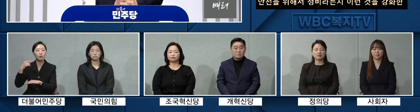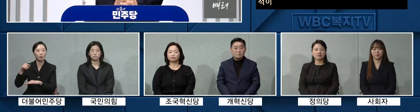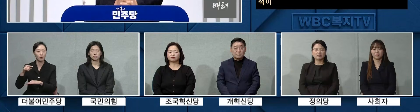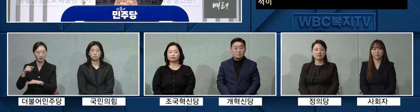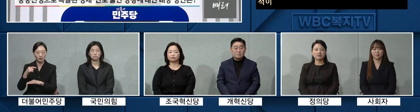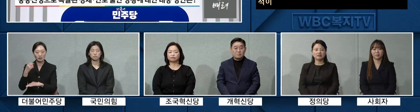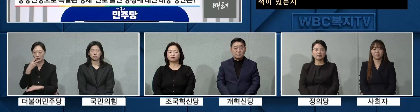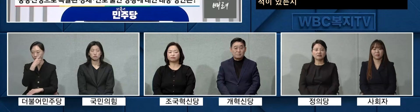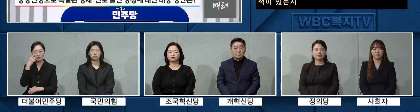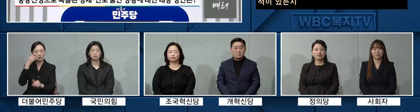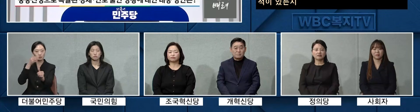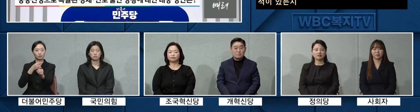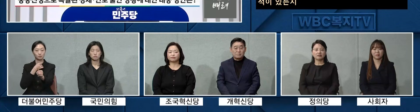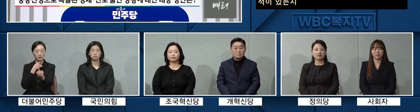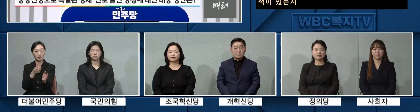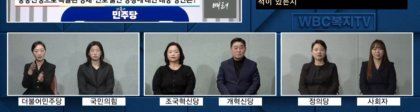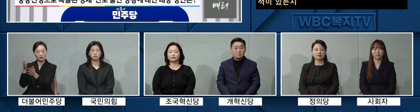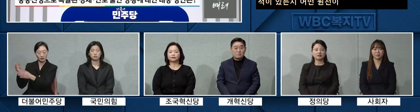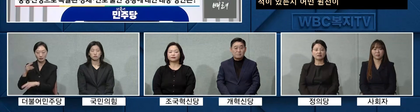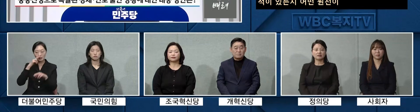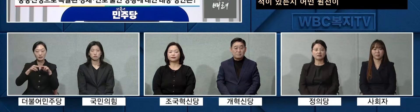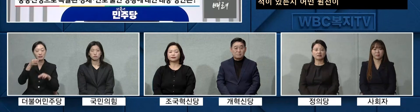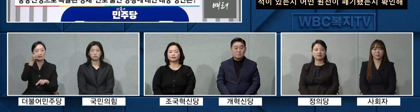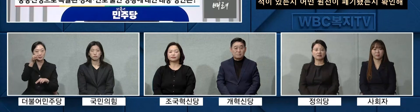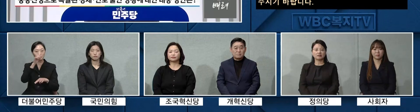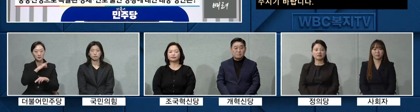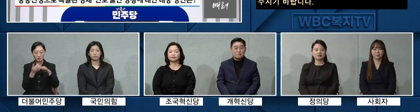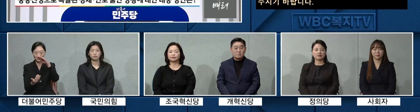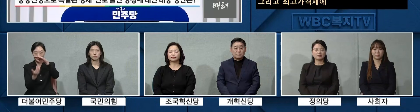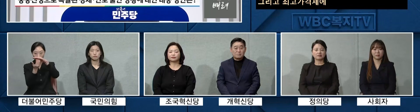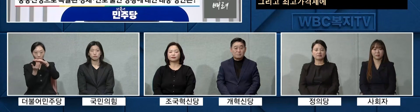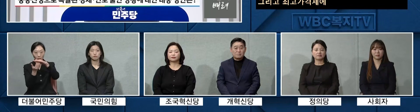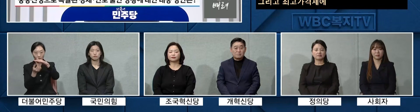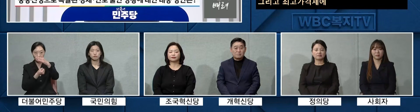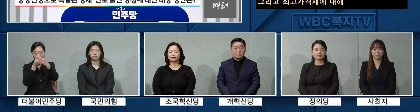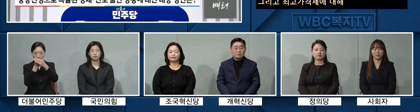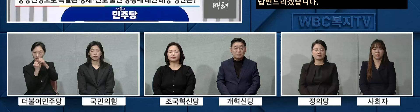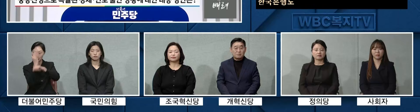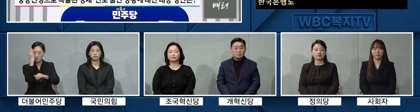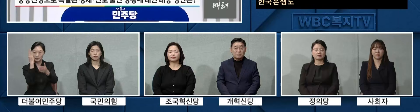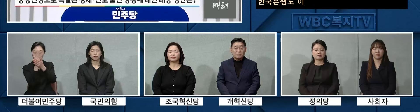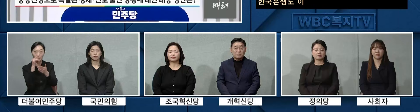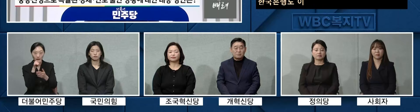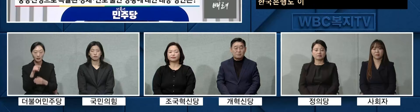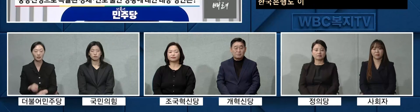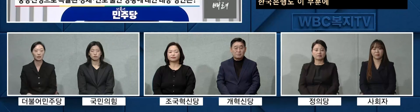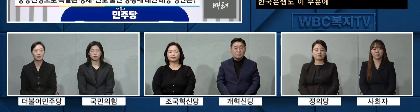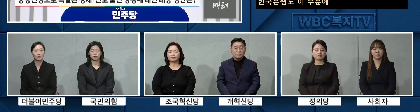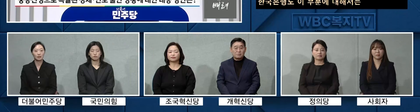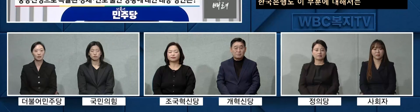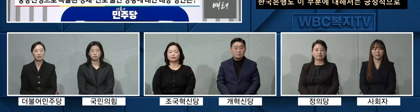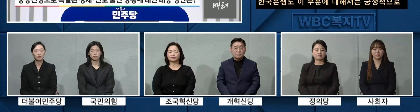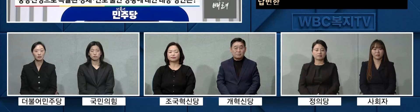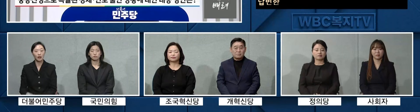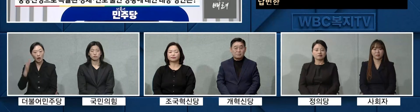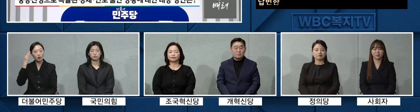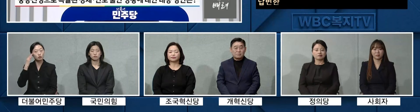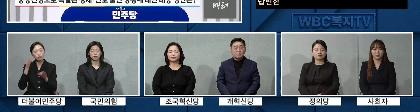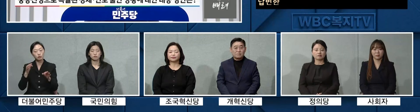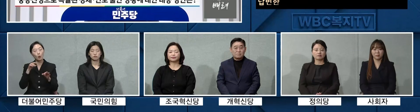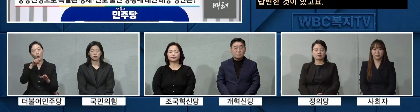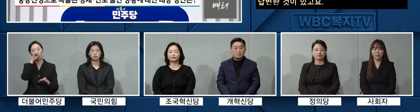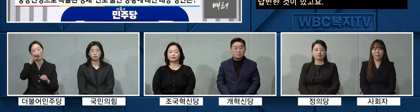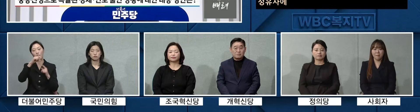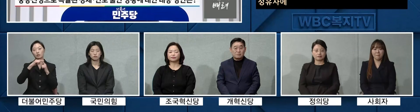최고 가격제에 대해 답변드리겠습니다. 한국은행도 이 부분에 대해서는 긍정적으로 답변한 것이 있고요. 정유사에 대해서는 저희들이 추경을